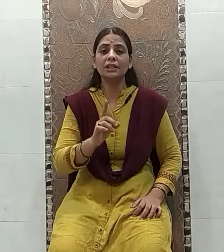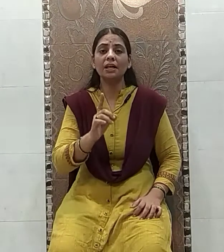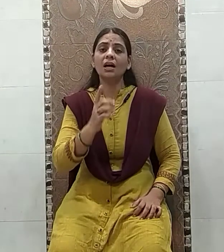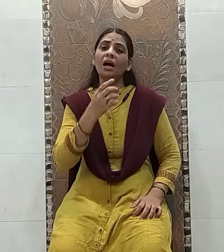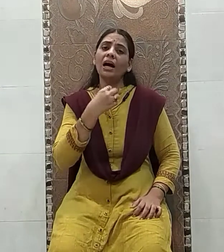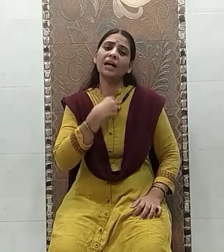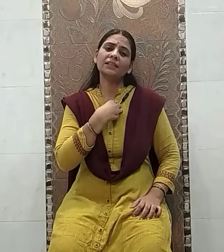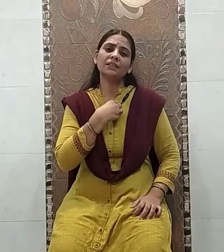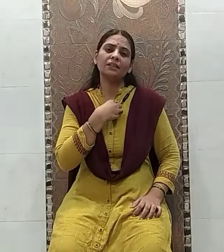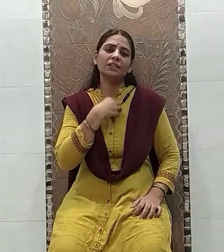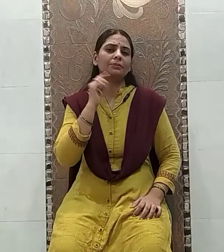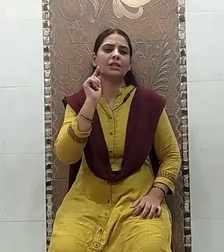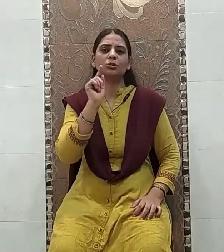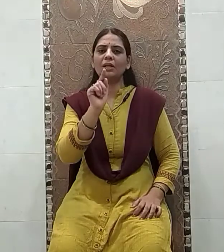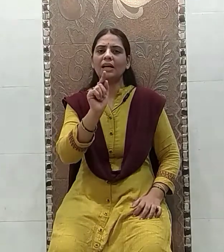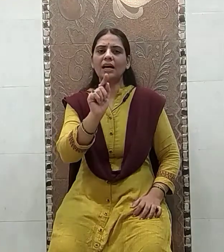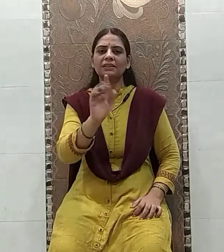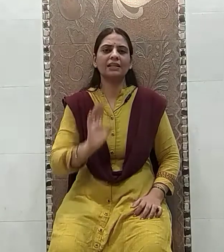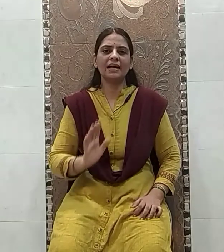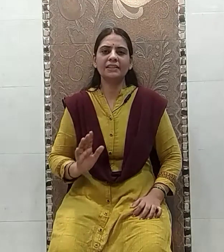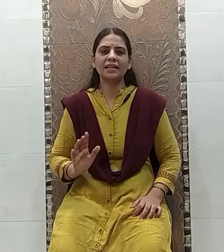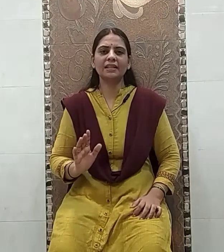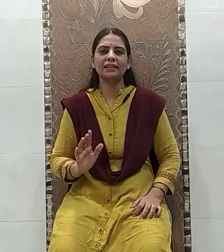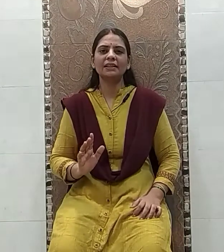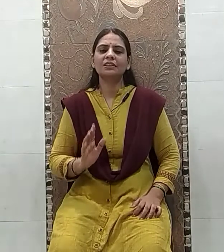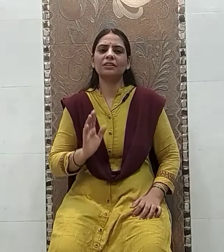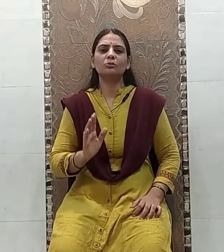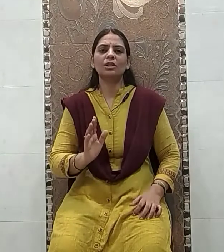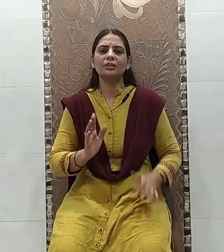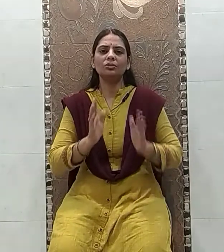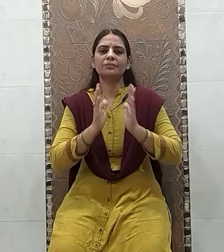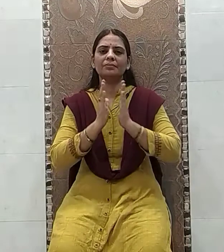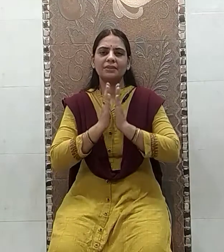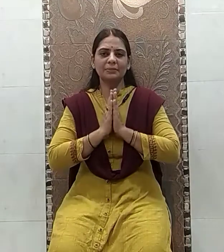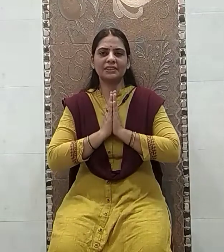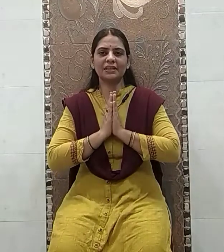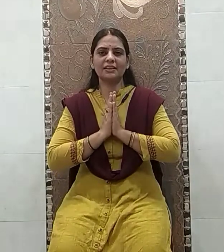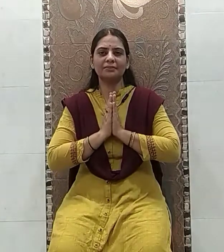करा. हाच संदेश मला तुम्हाला आज द्यायचा आहे. तर मुलांनो नमस्कार.